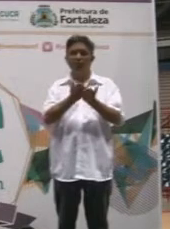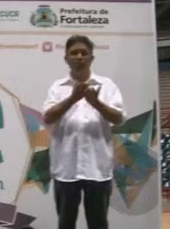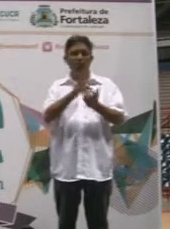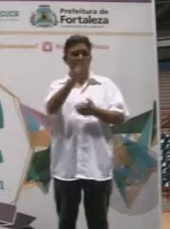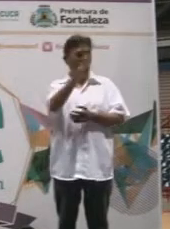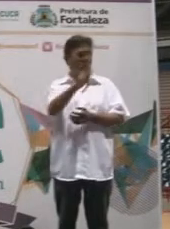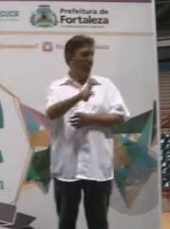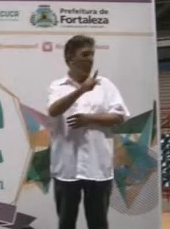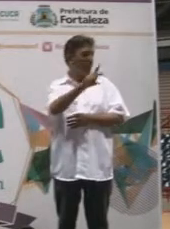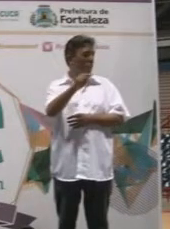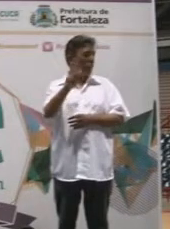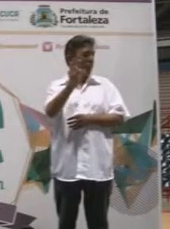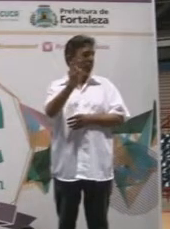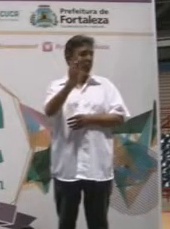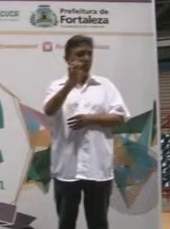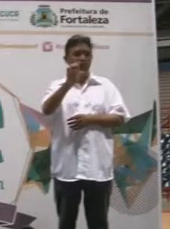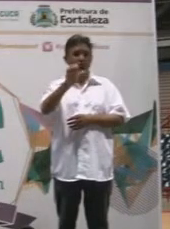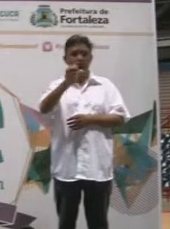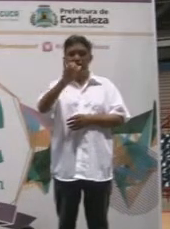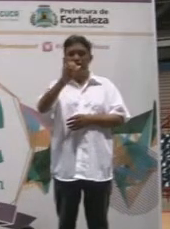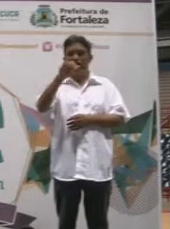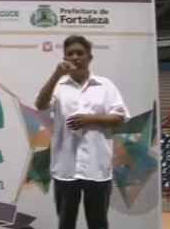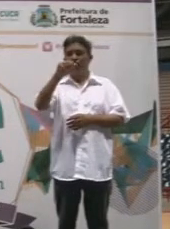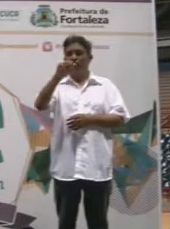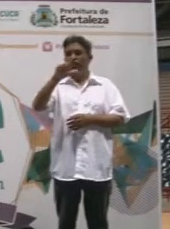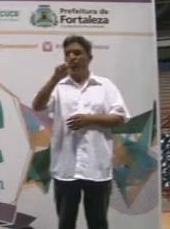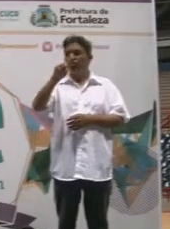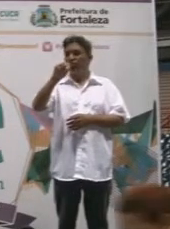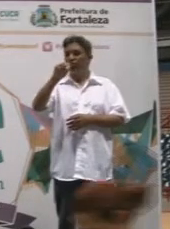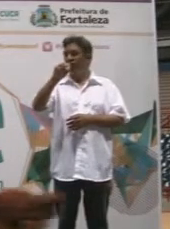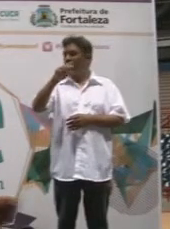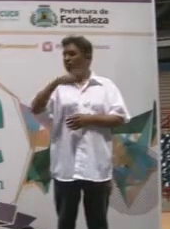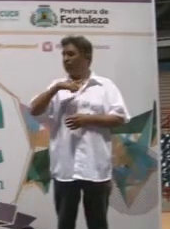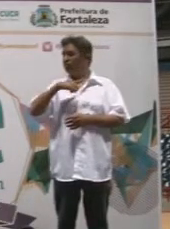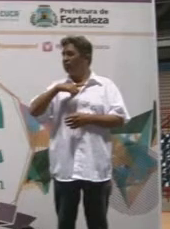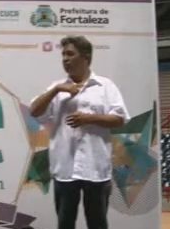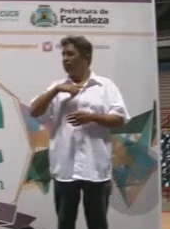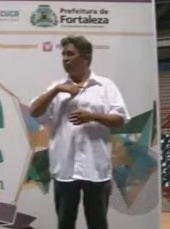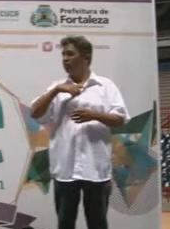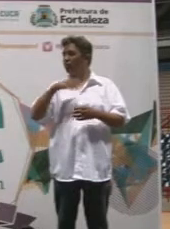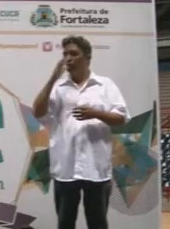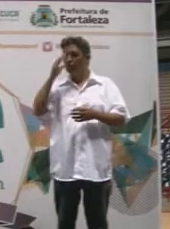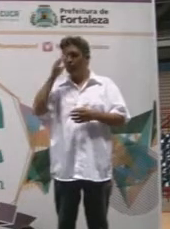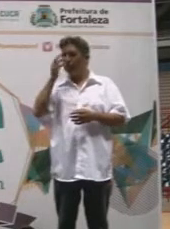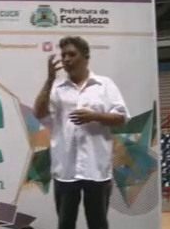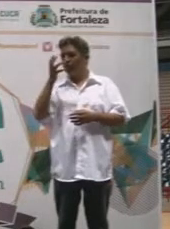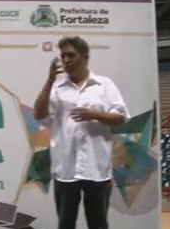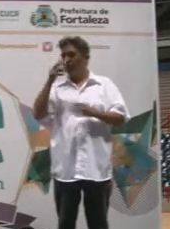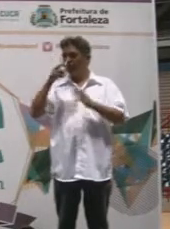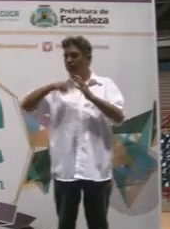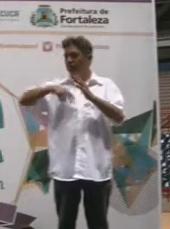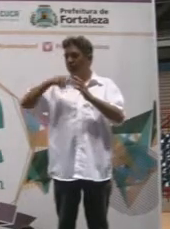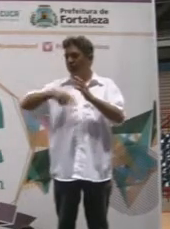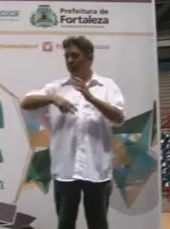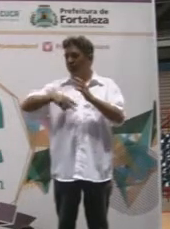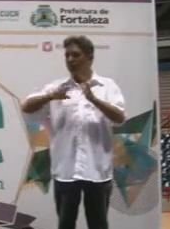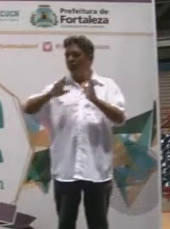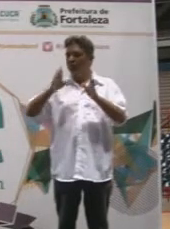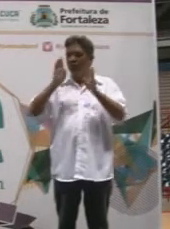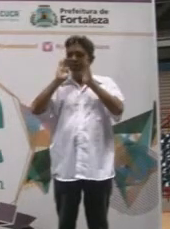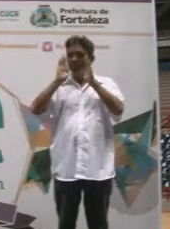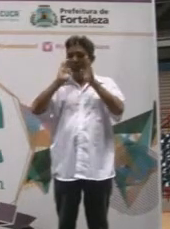Reginaldo. E mais do que isso, tem uma declaração linda aqui dentro. Os curiosos que quiserem ler, eu já postei